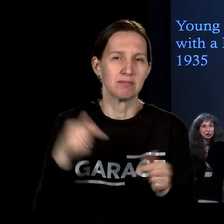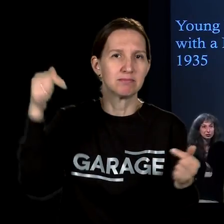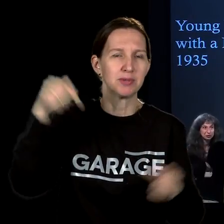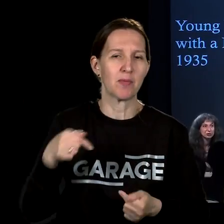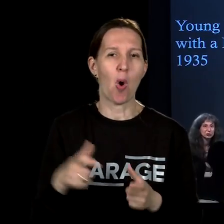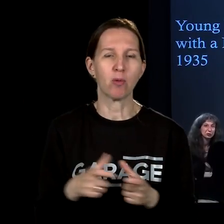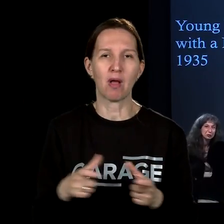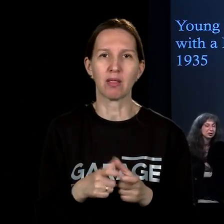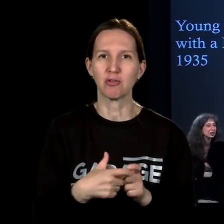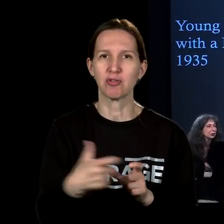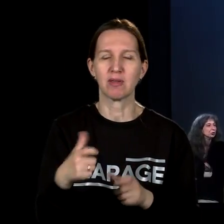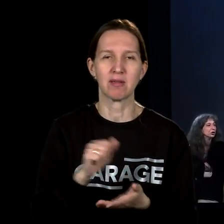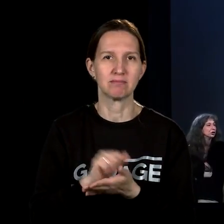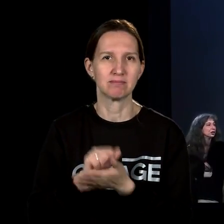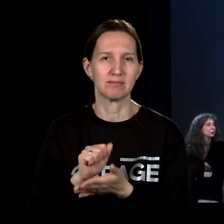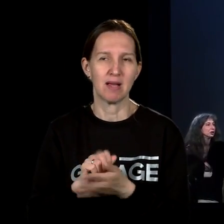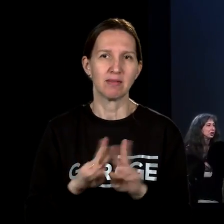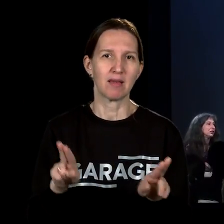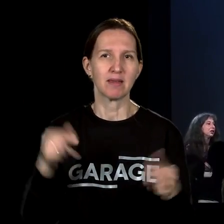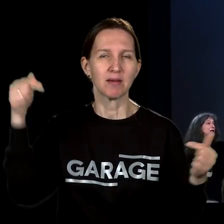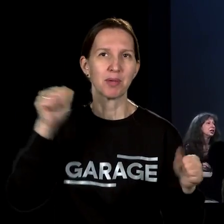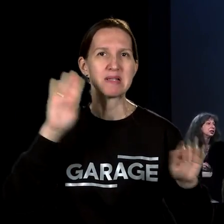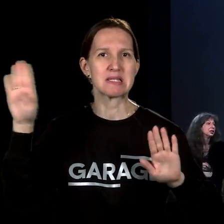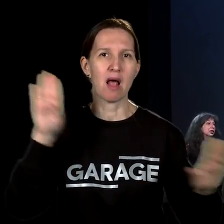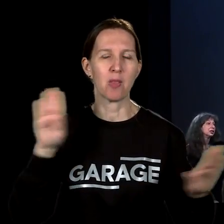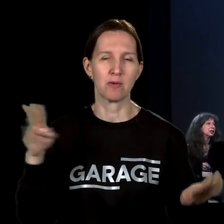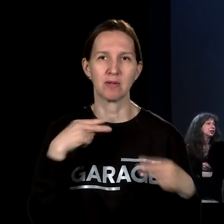салонные, изумительно салонные женские портреты.